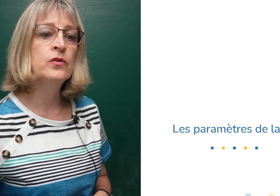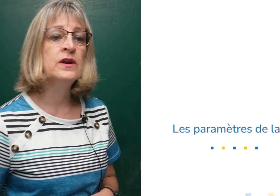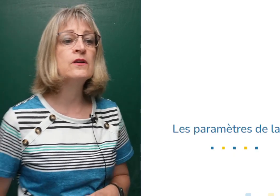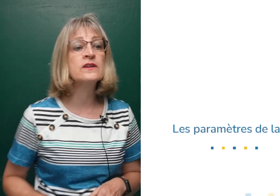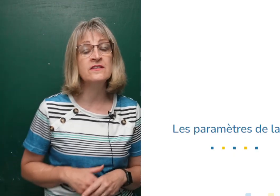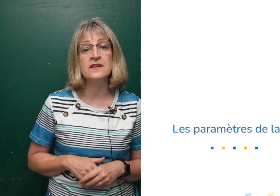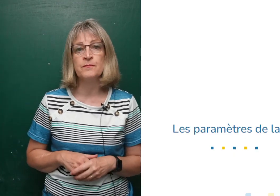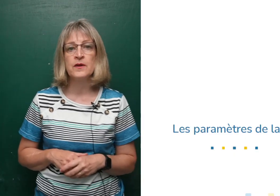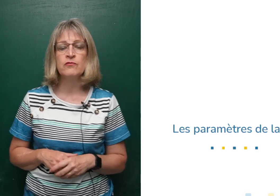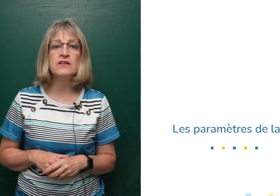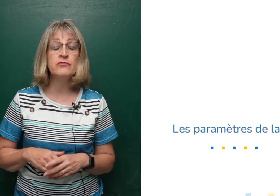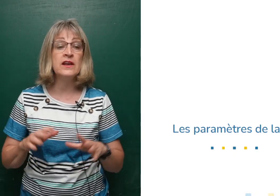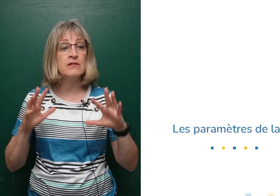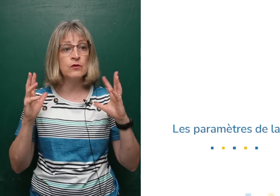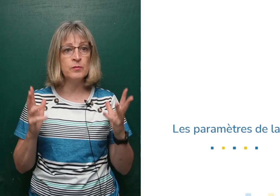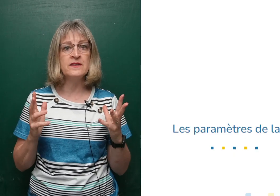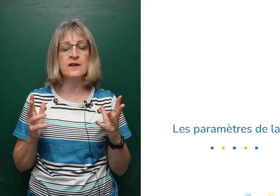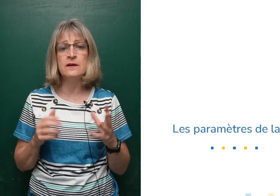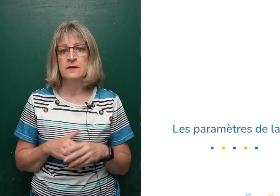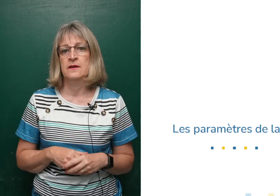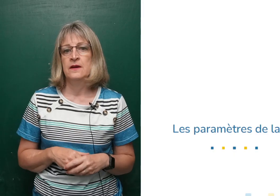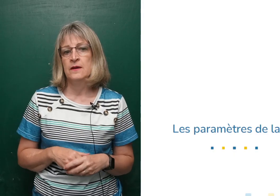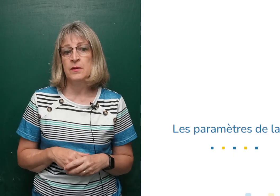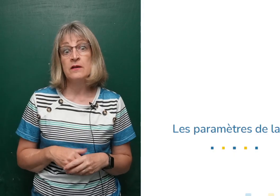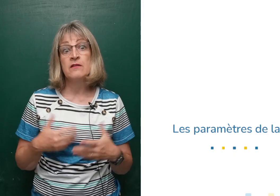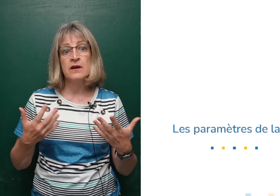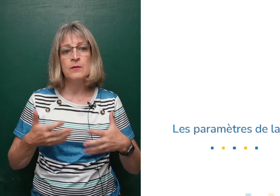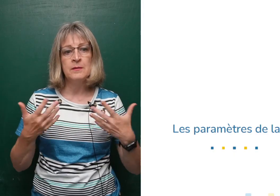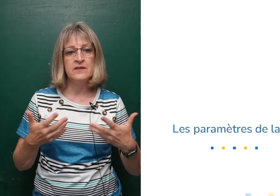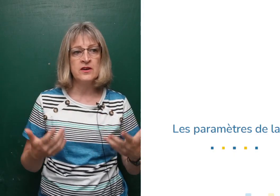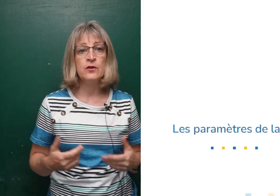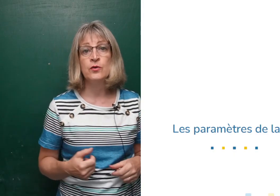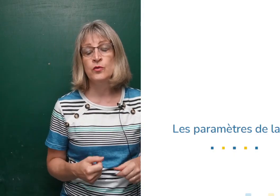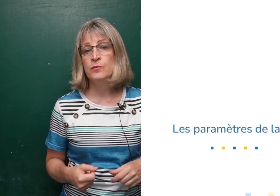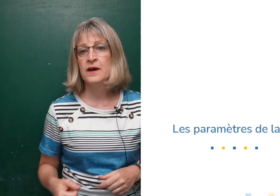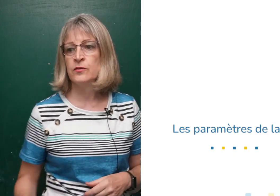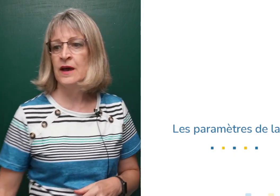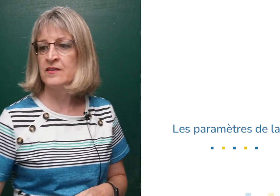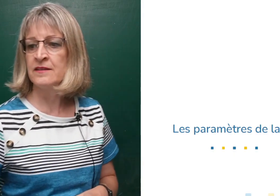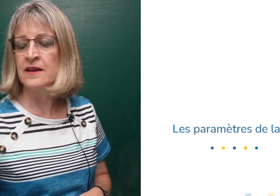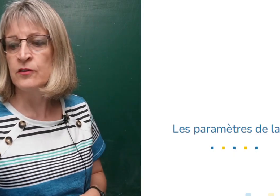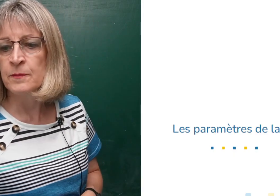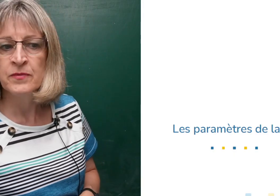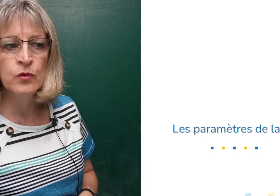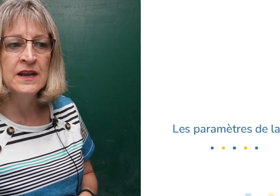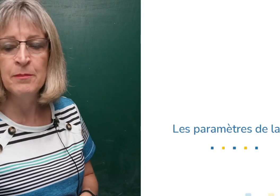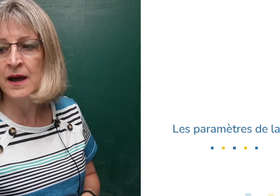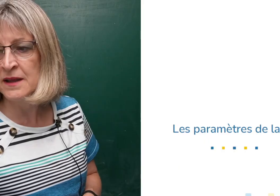la langue des signes. Une fois que vous allez avoir compris ça, ben, ça va quand même être déjà une base assez intéressante. Donc, les paramètres